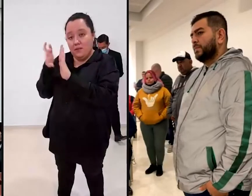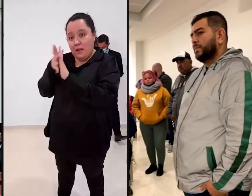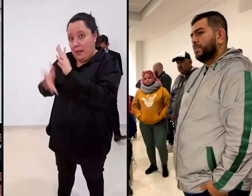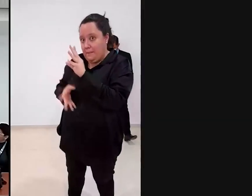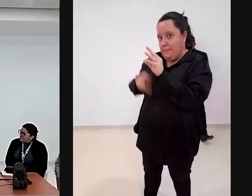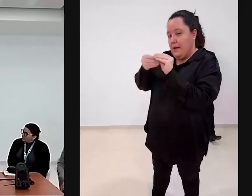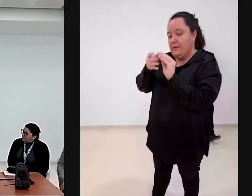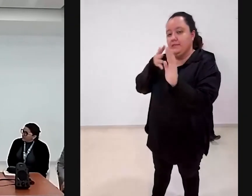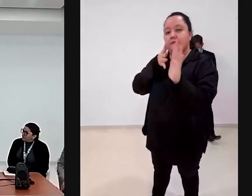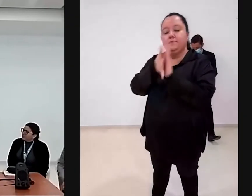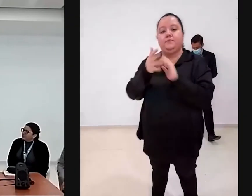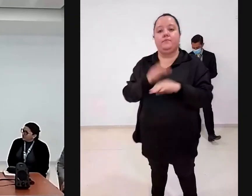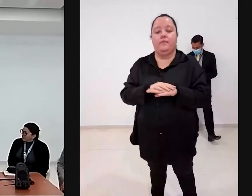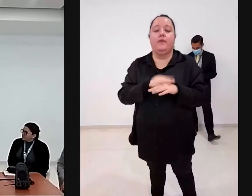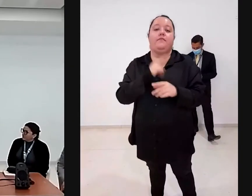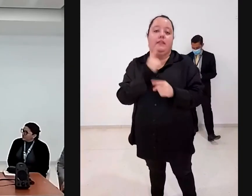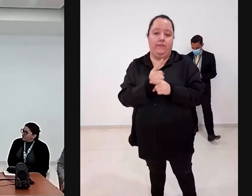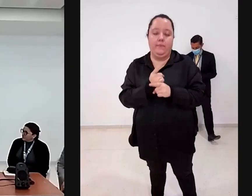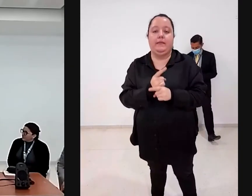efectivamente